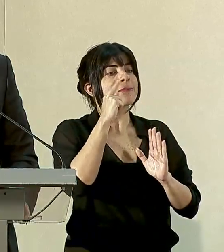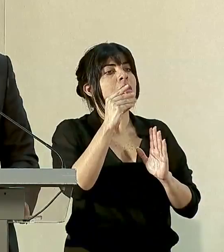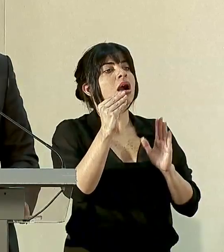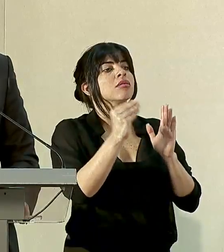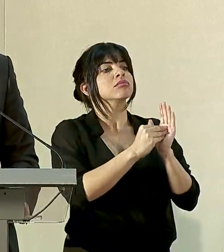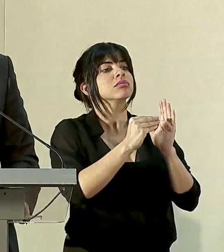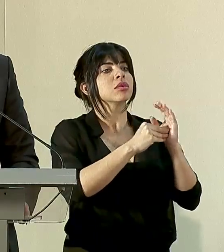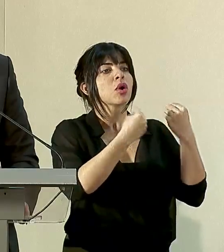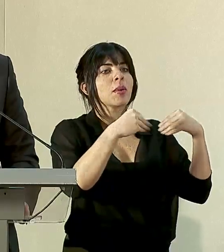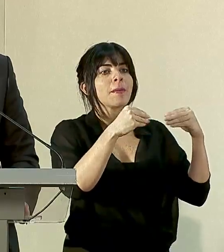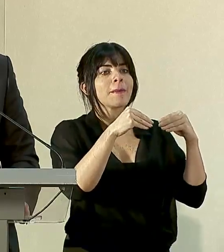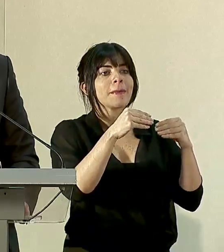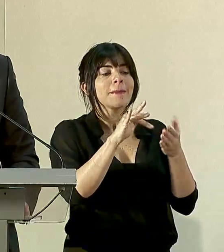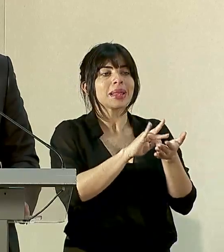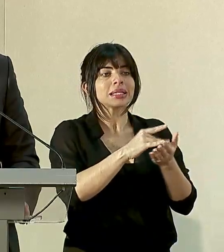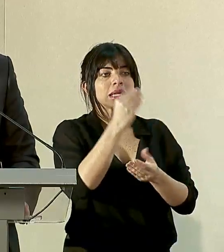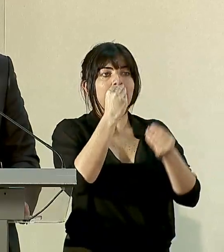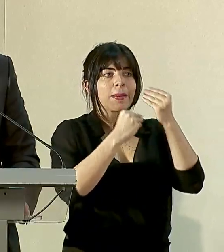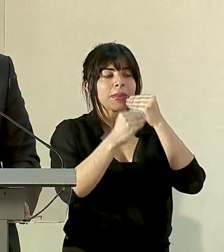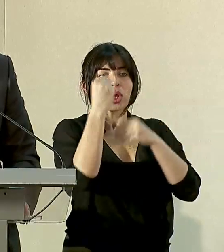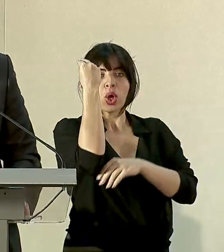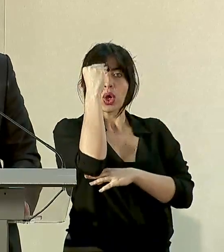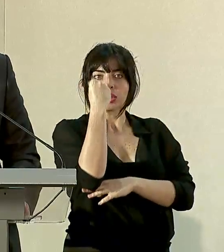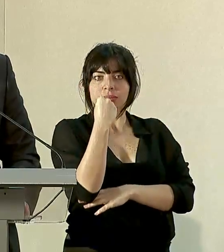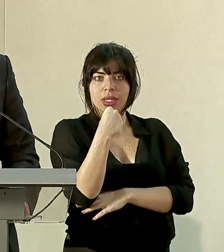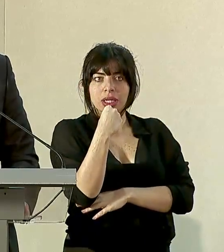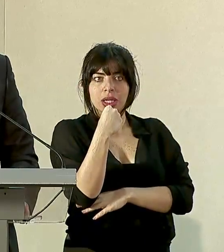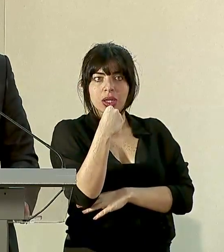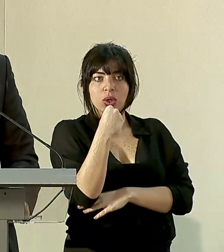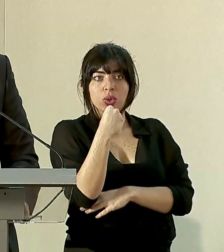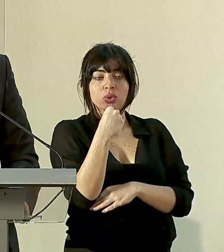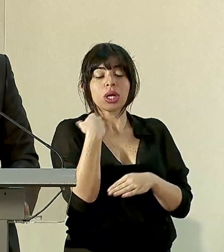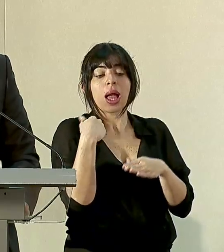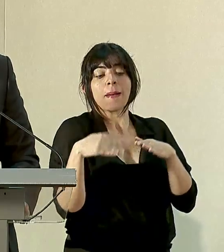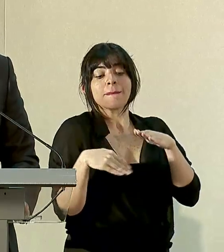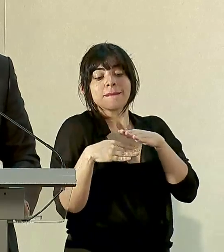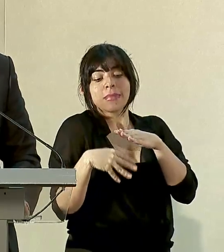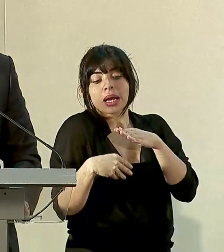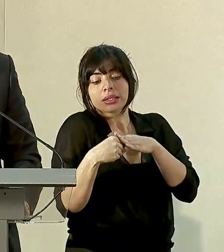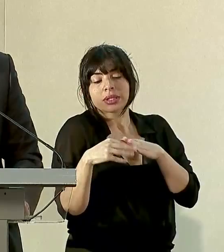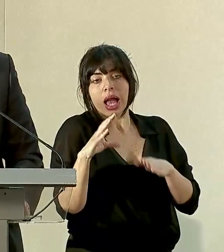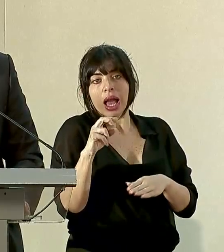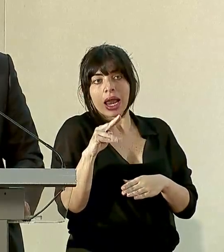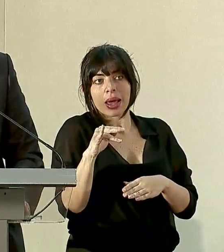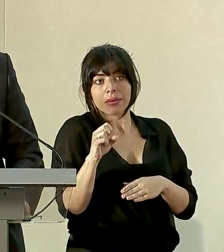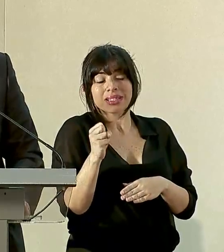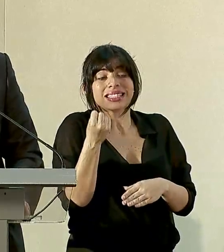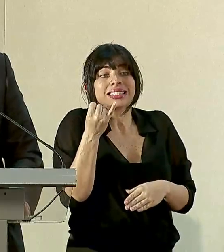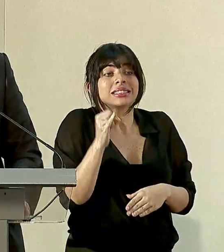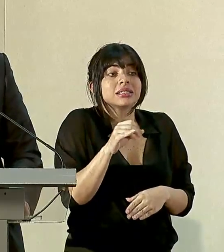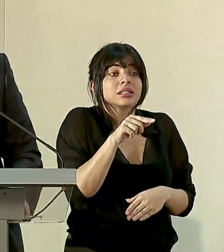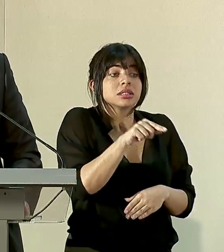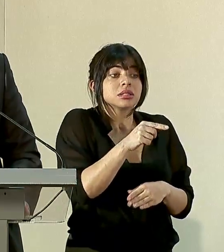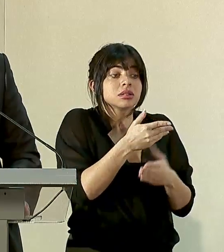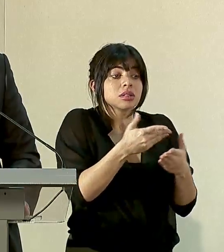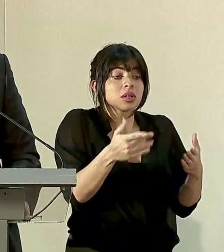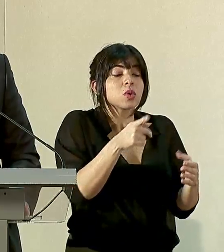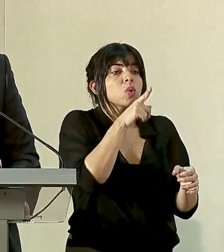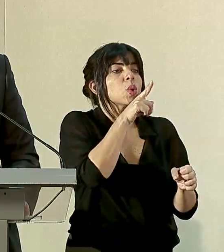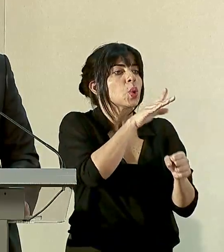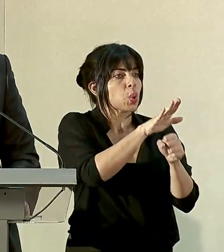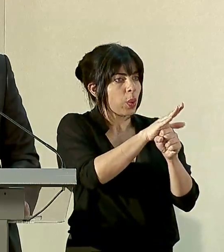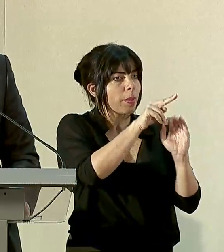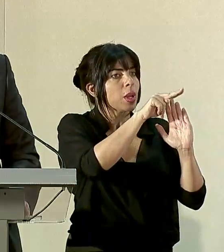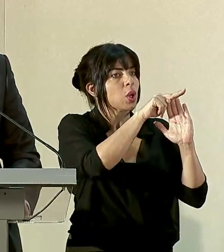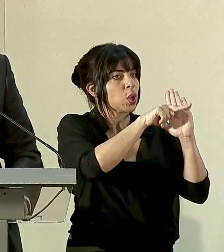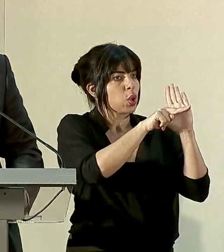y comercialicen medicamentos, alimentos y cosméticos a base de cannabis, siempre y cuando cumplan con